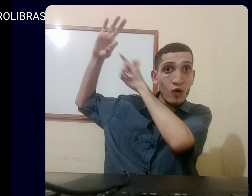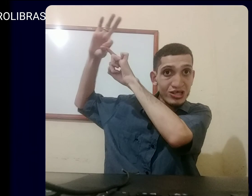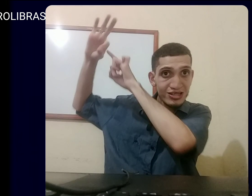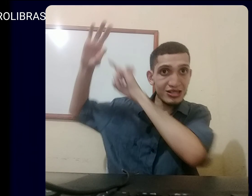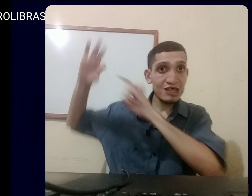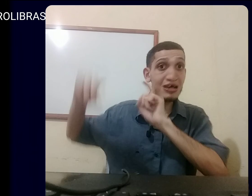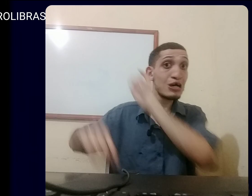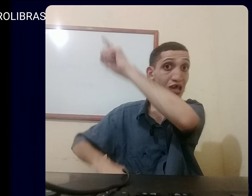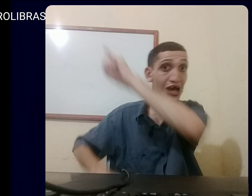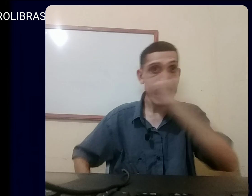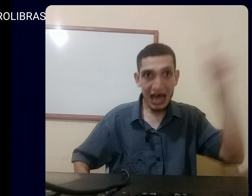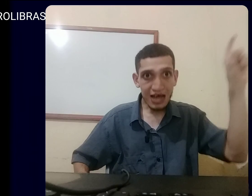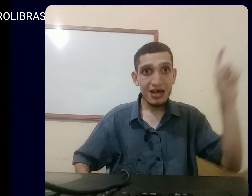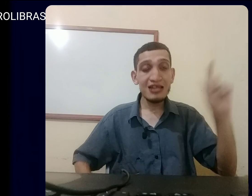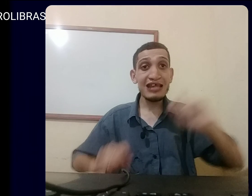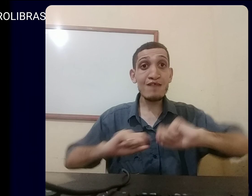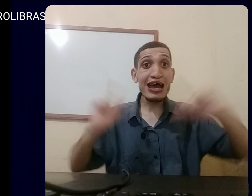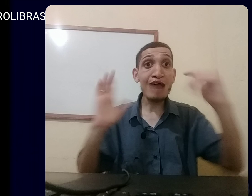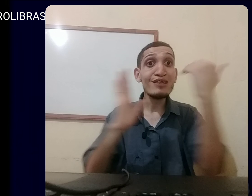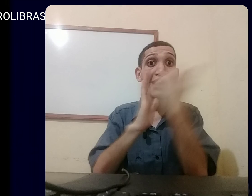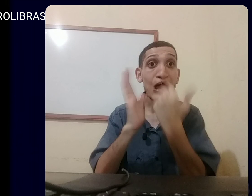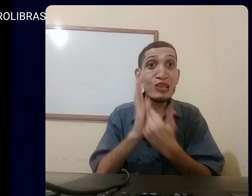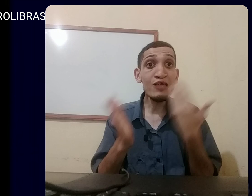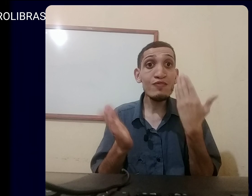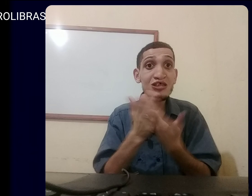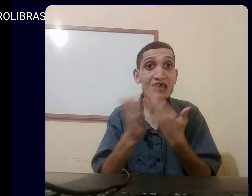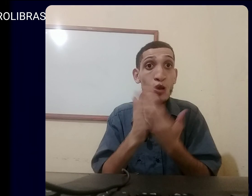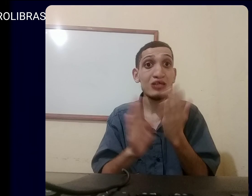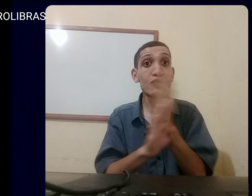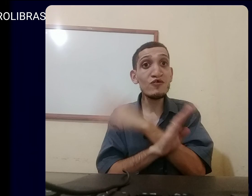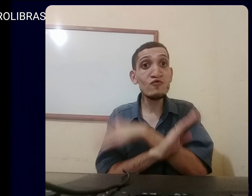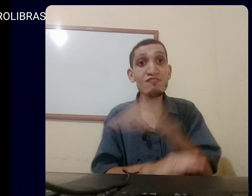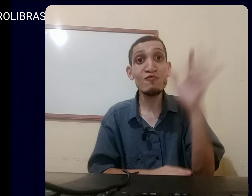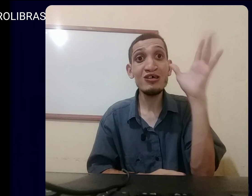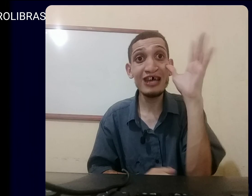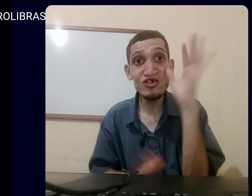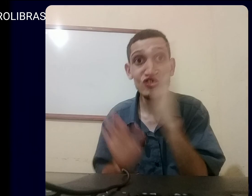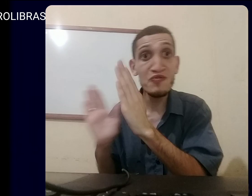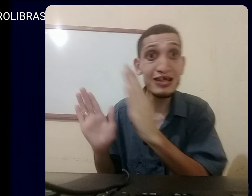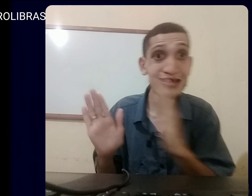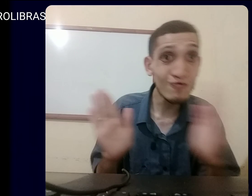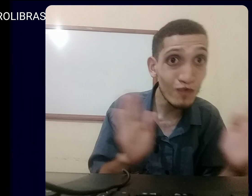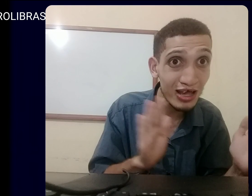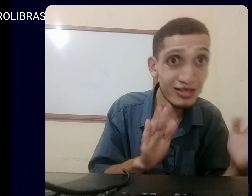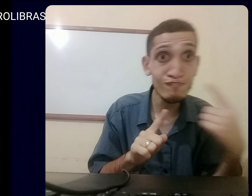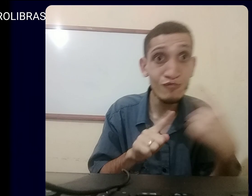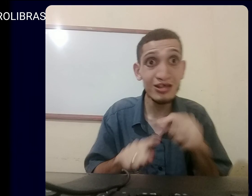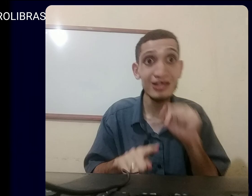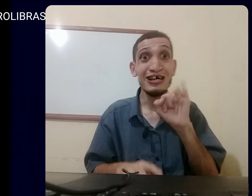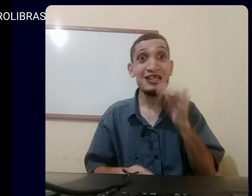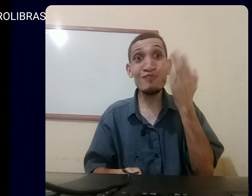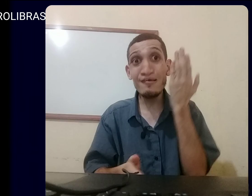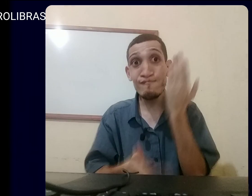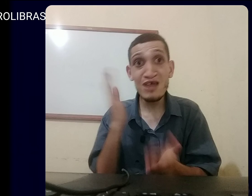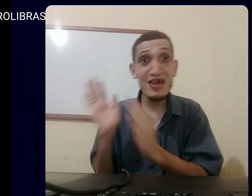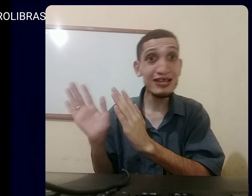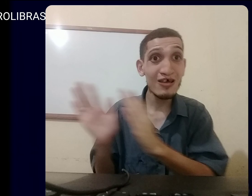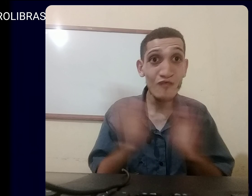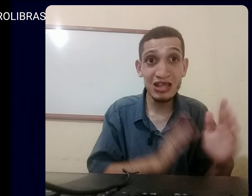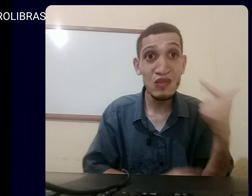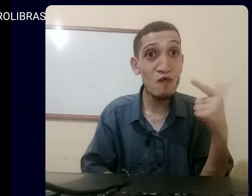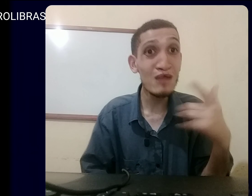ou aqui, você vai clicar e aí vai abrir a lista de aulas anteriores para você assistir na sequência, porque se você